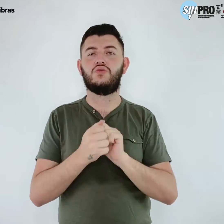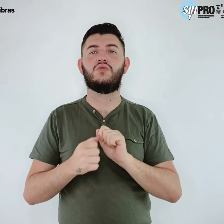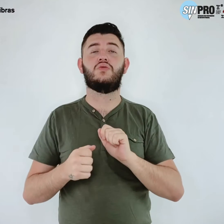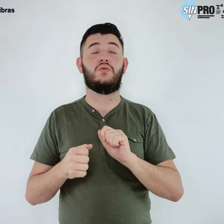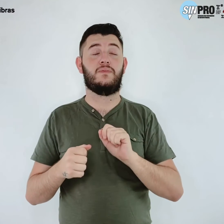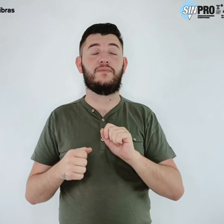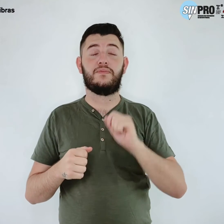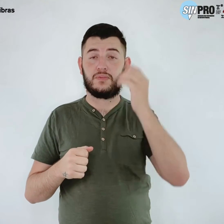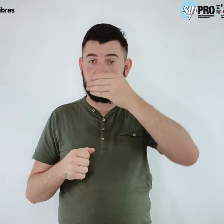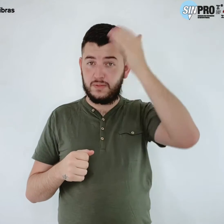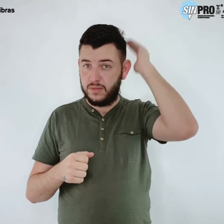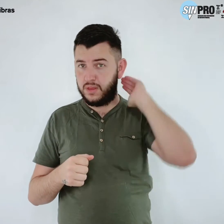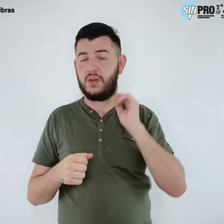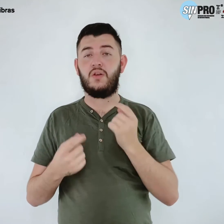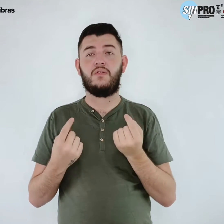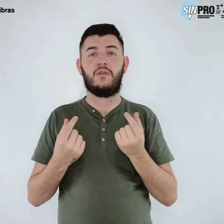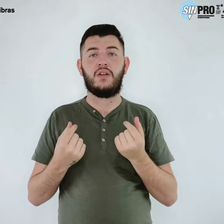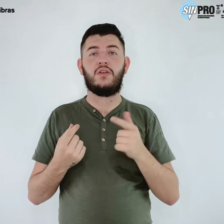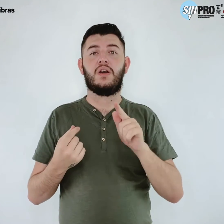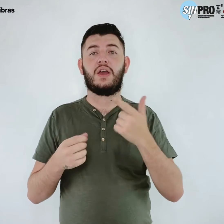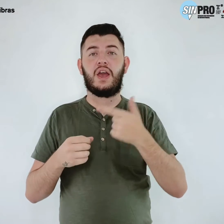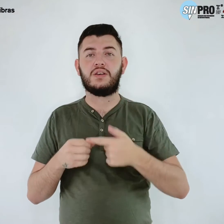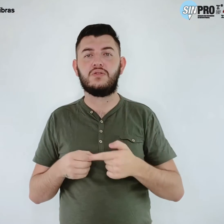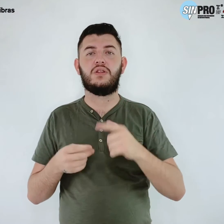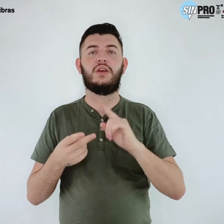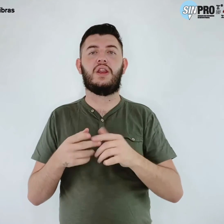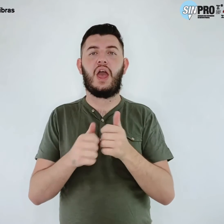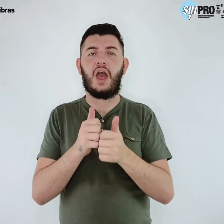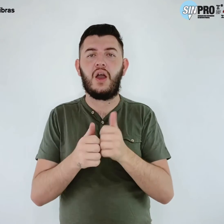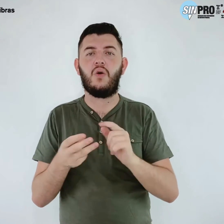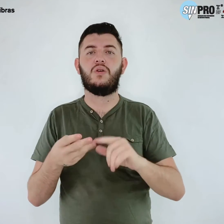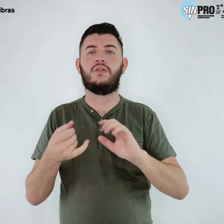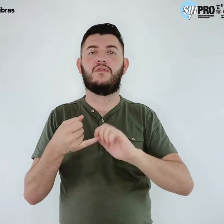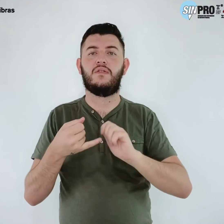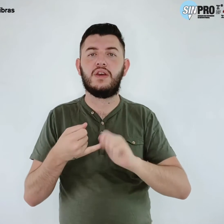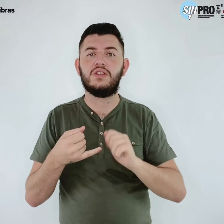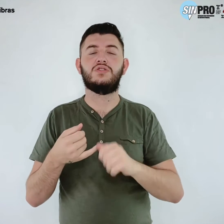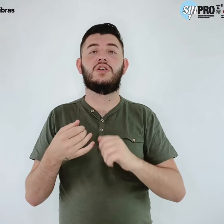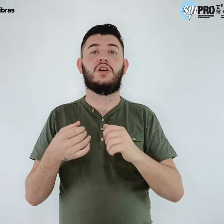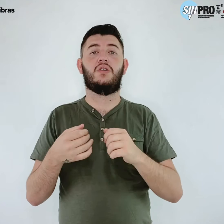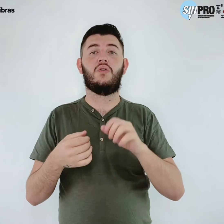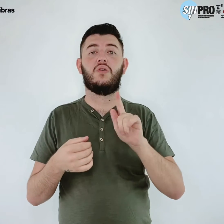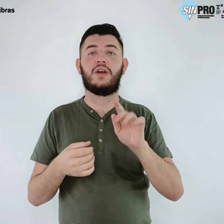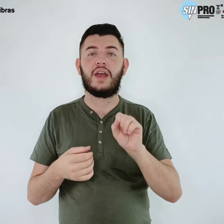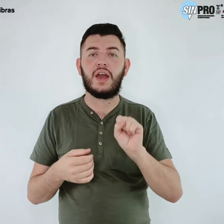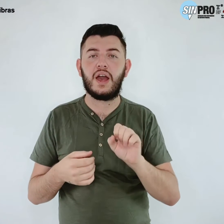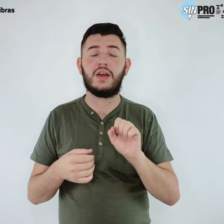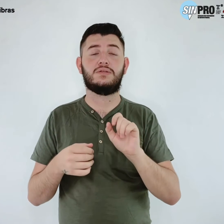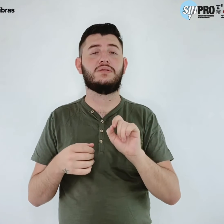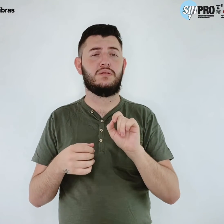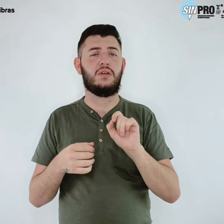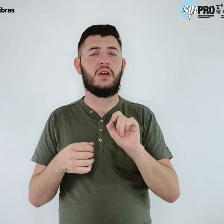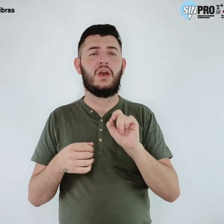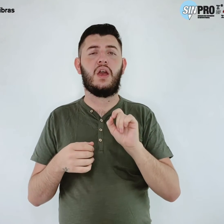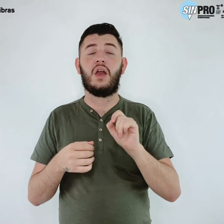Michel Temer. O preço da gasolina, do gás de cozinha, do arroz, do feijão, da carne, da conta de luz e de água